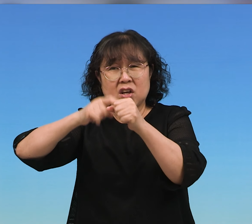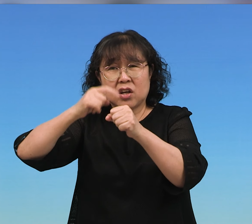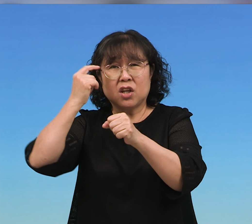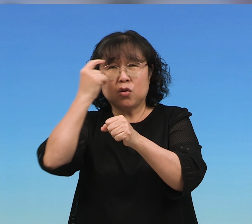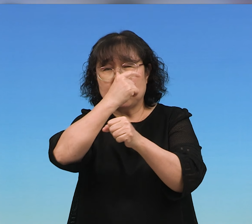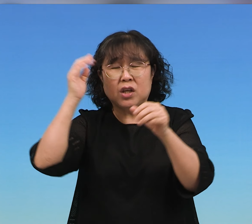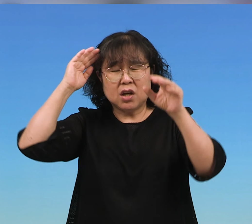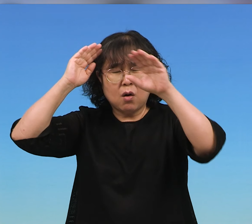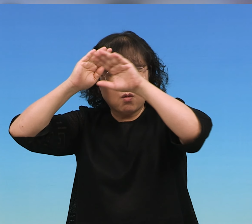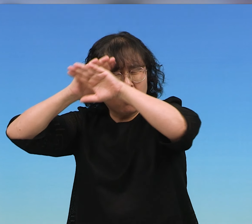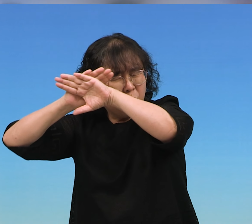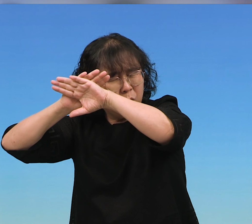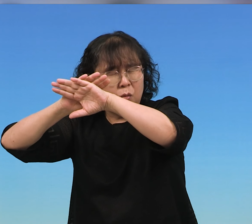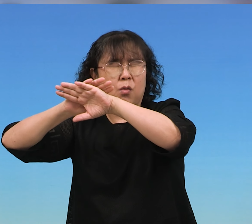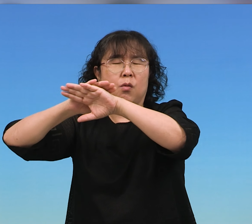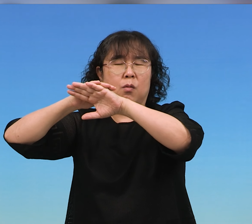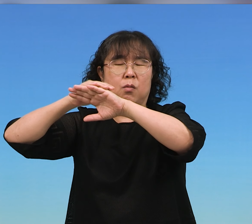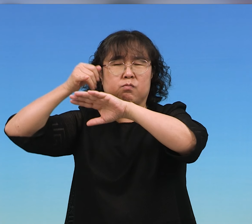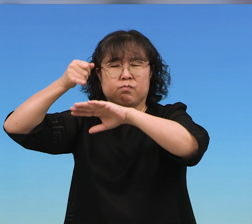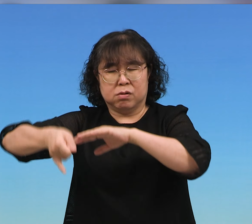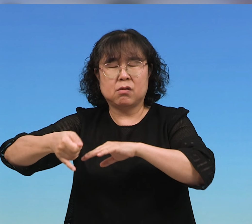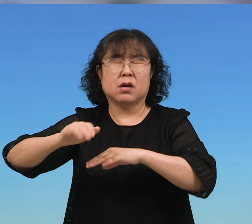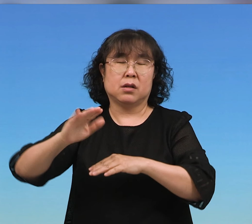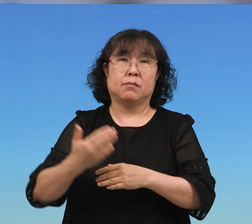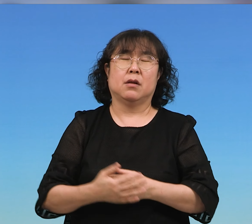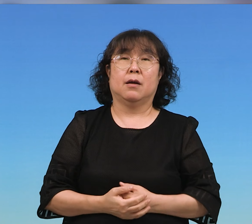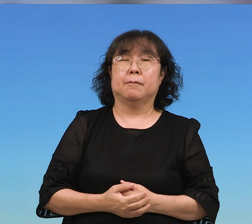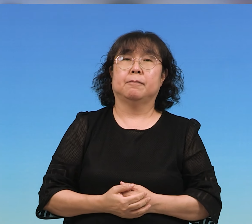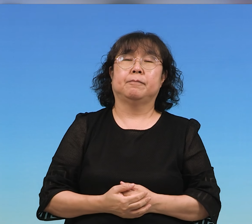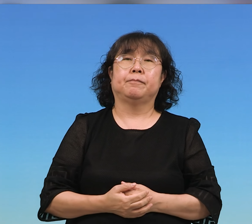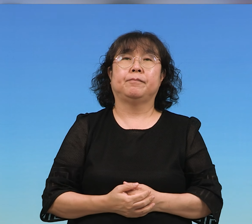점점 이제 영안이 어두워져 가는 거 아닙니까?